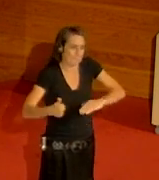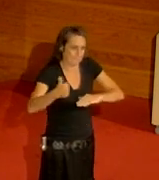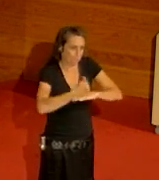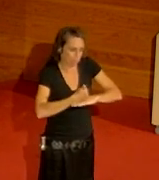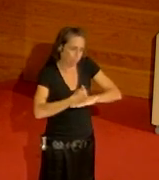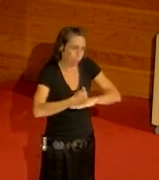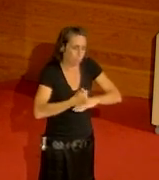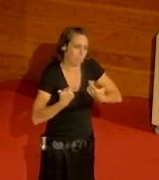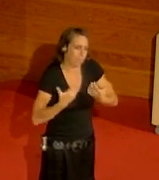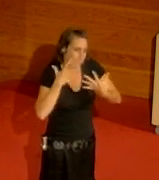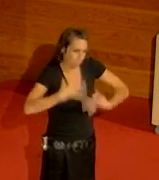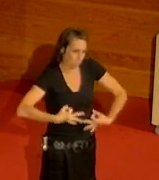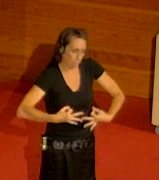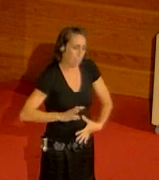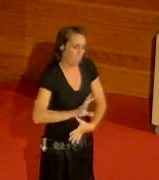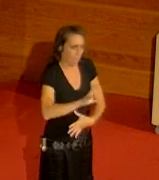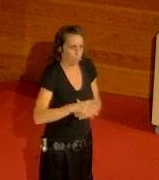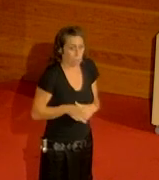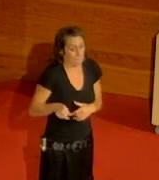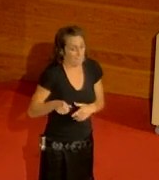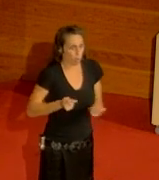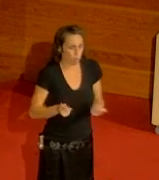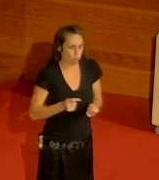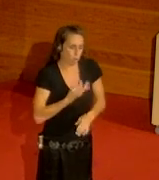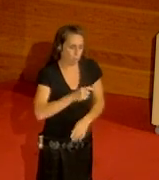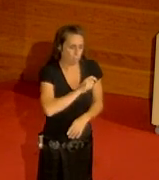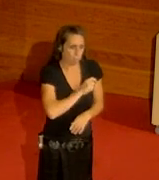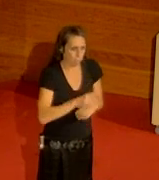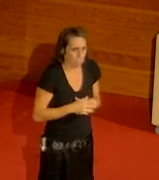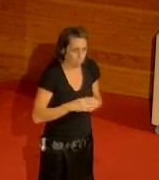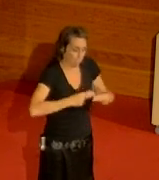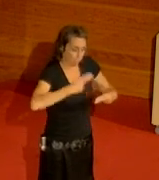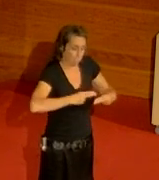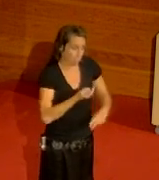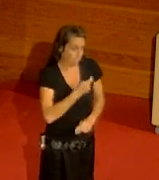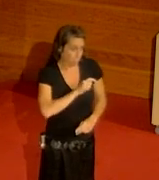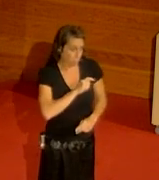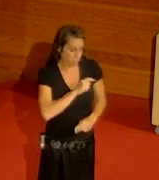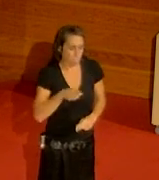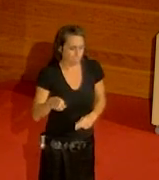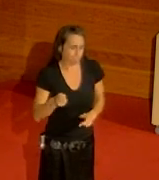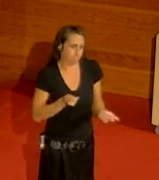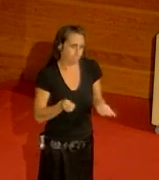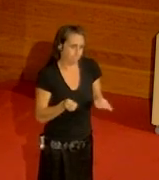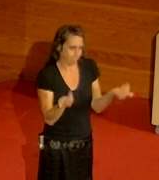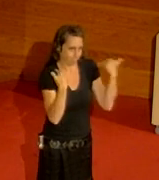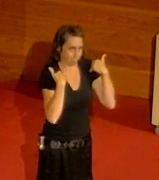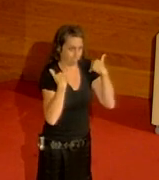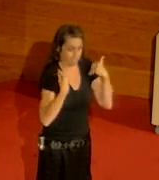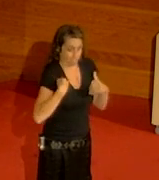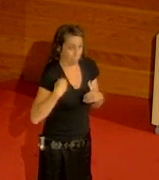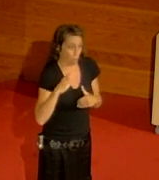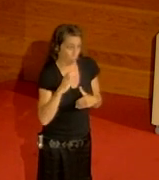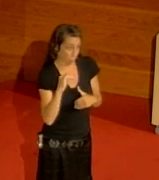él tiene el control sobre la policía y la policía de fronteras que es la que está en fijordania ocupada o sea